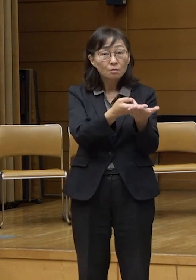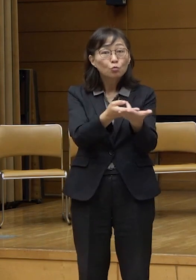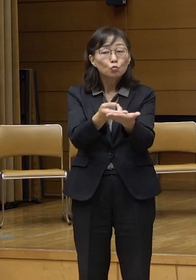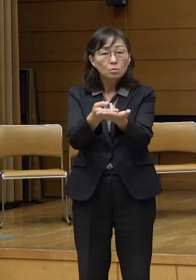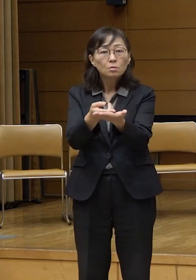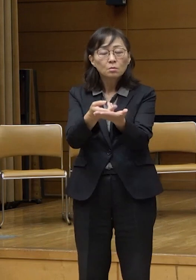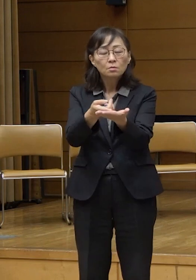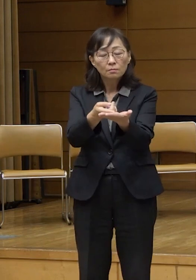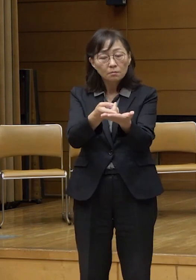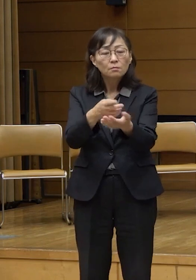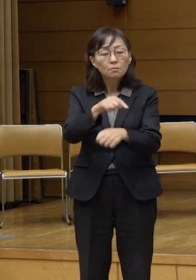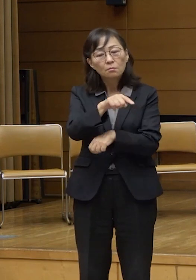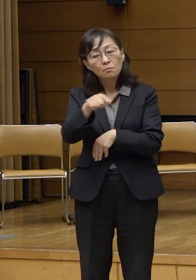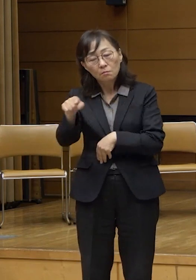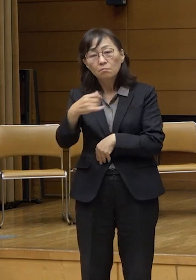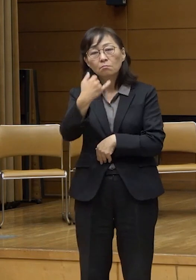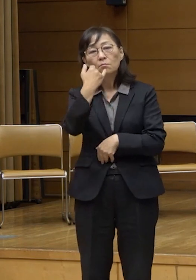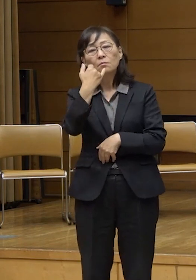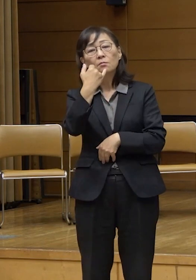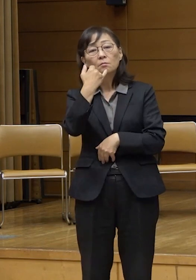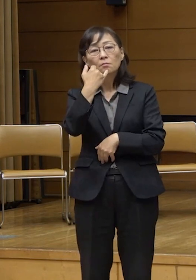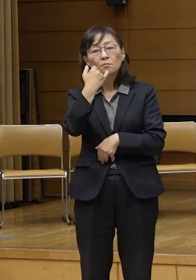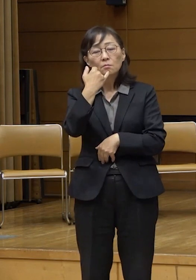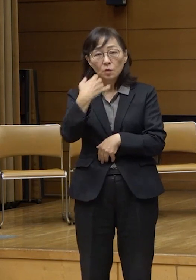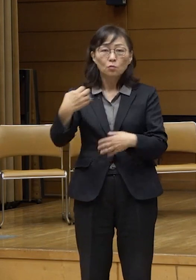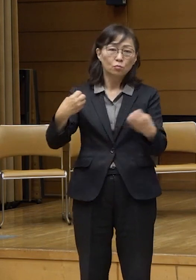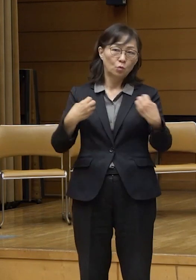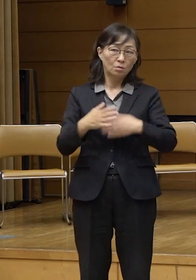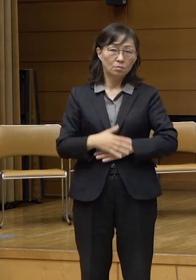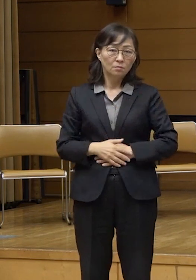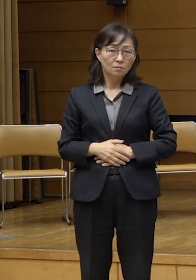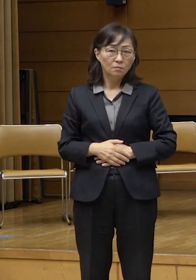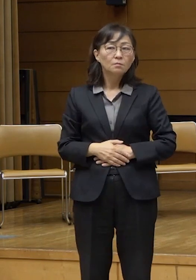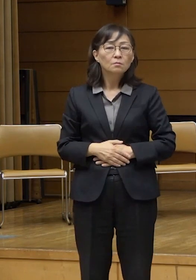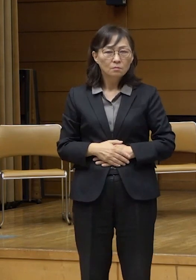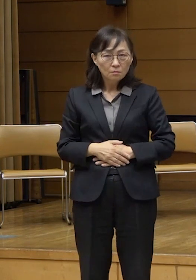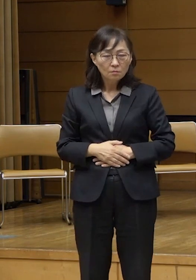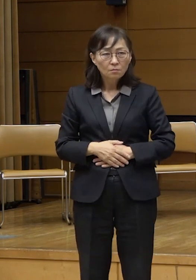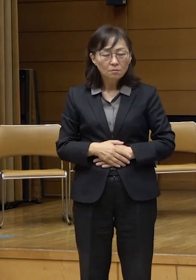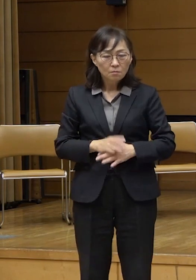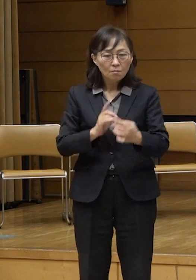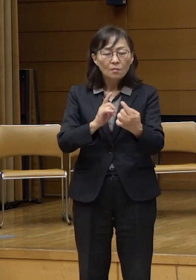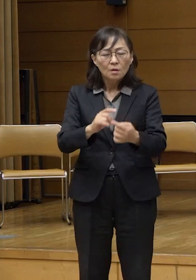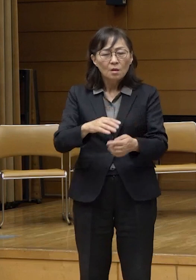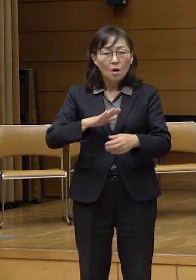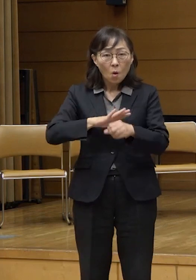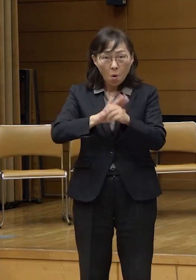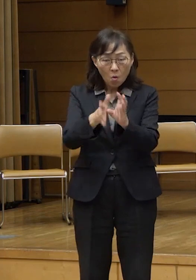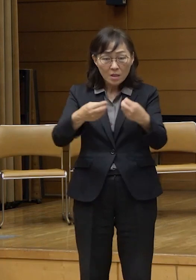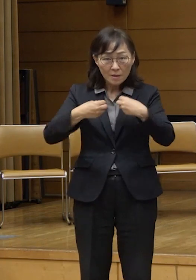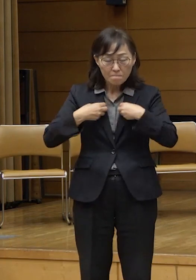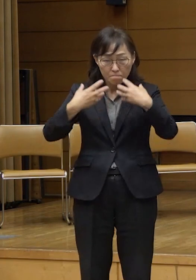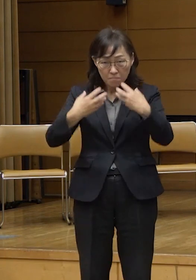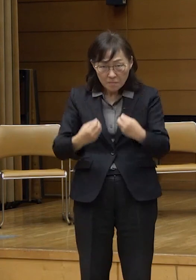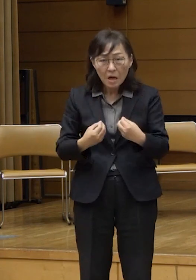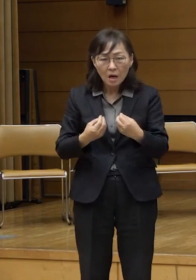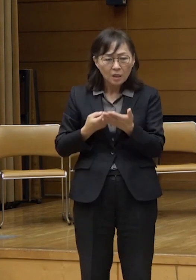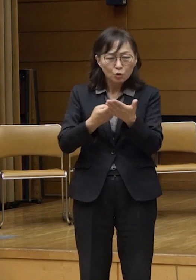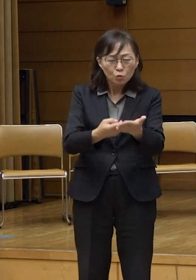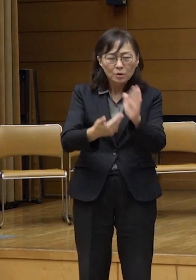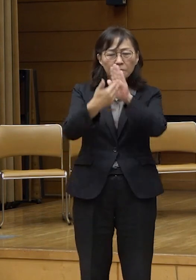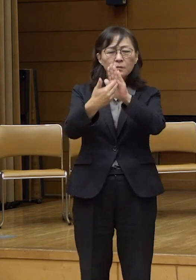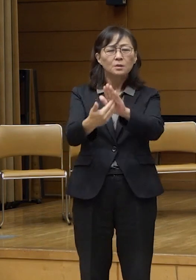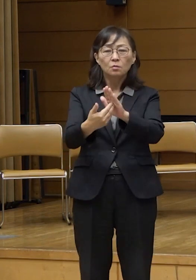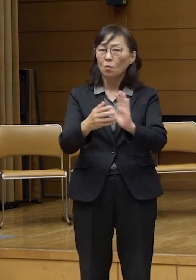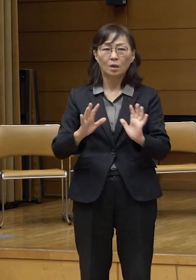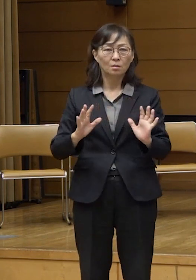いいという感覚は持っております。正確に手上げをしていないというところがありまして、手上げをしているところが、確